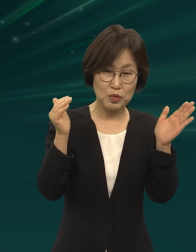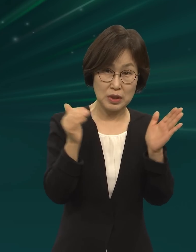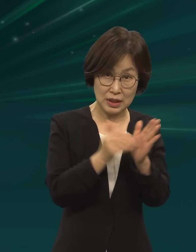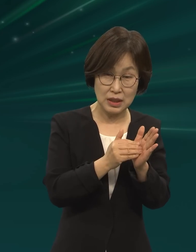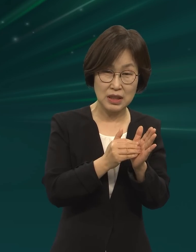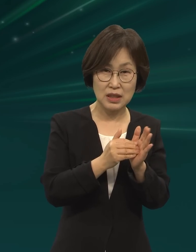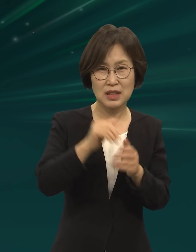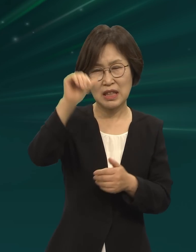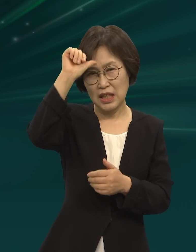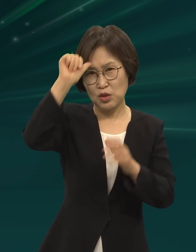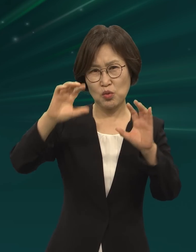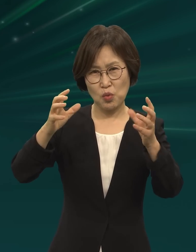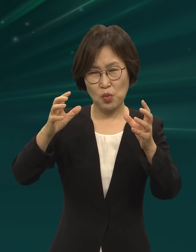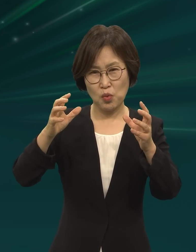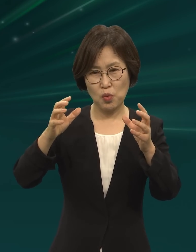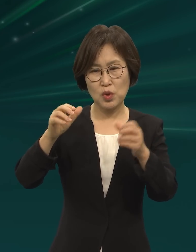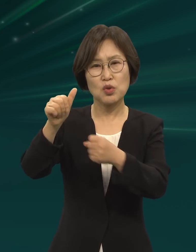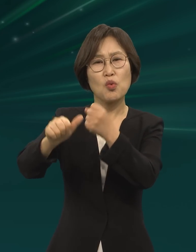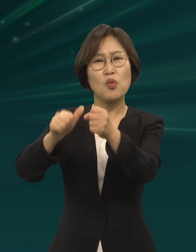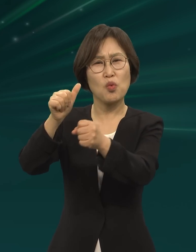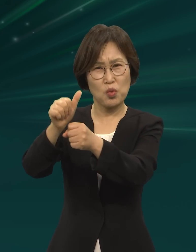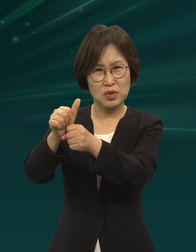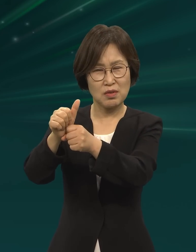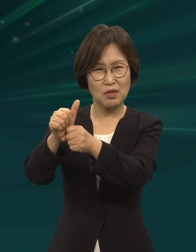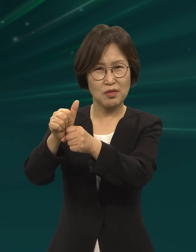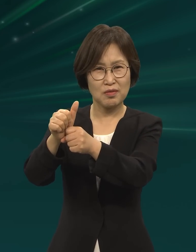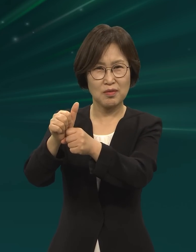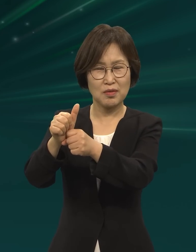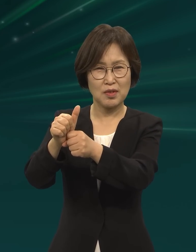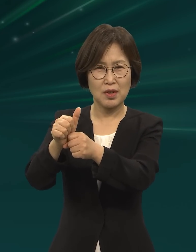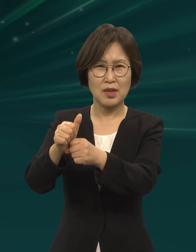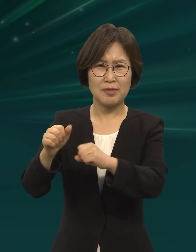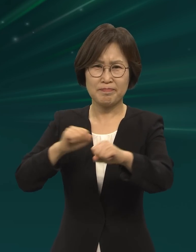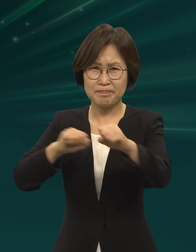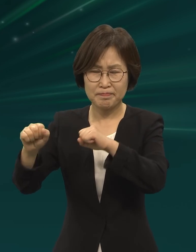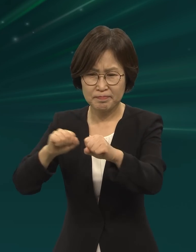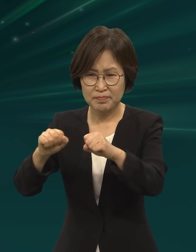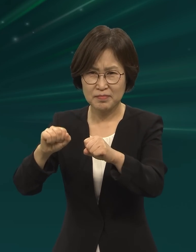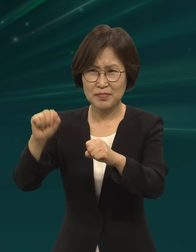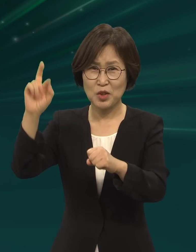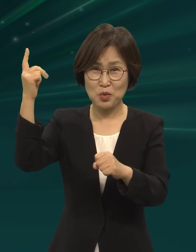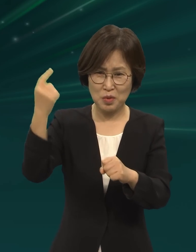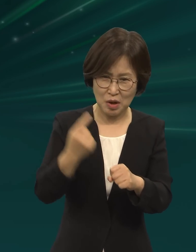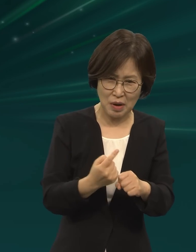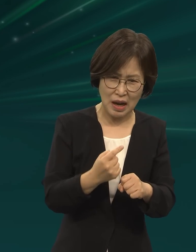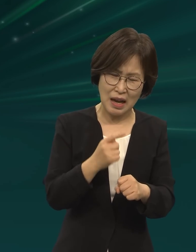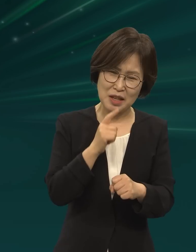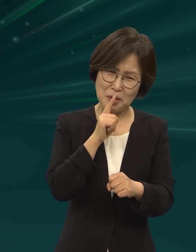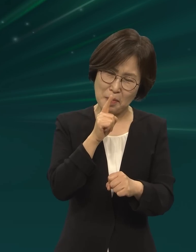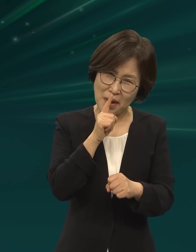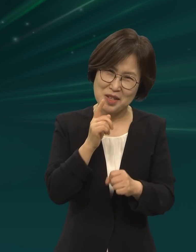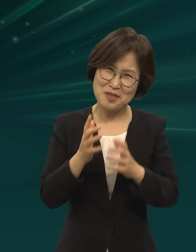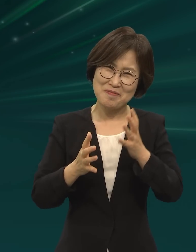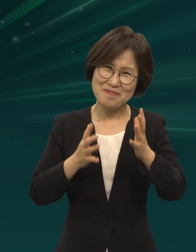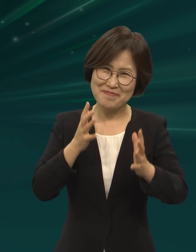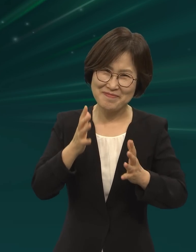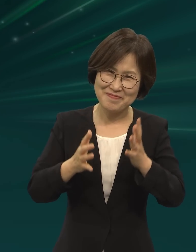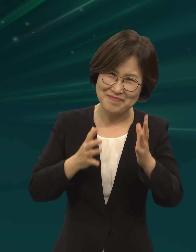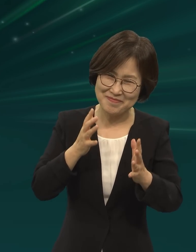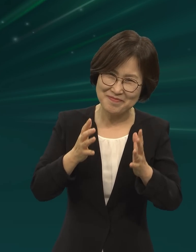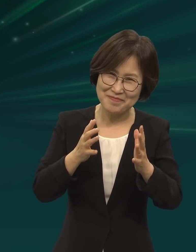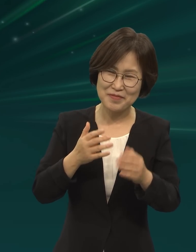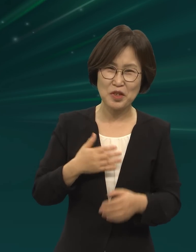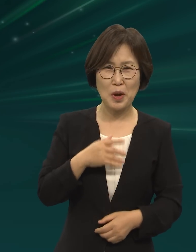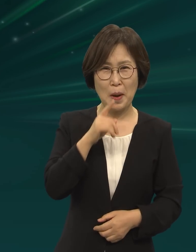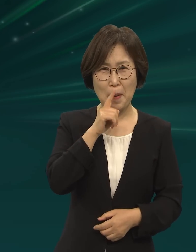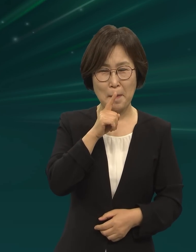계속 인도에 살아보니 이제 한국말이 좀 어색해졌습니다. 혹시나 제 말이 어떤 실수하거나